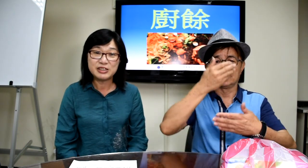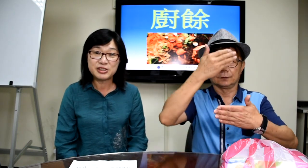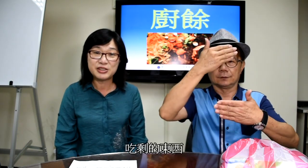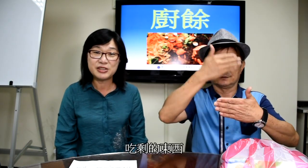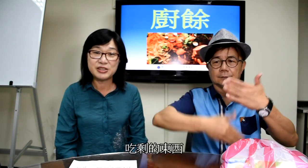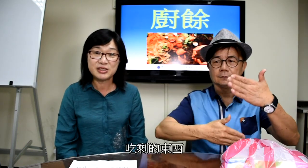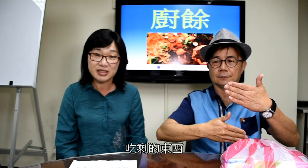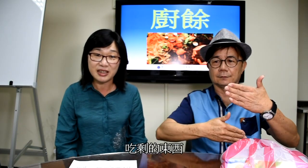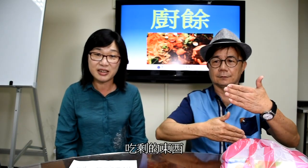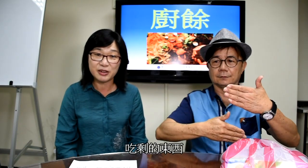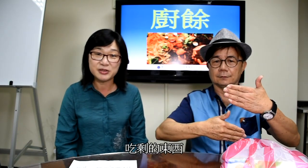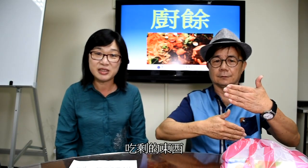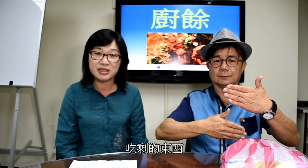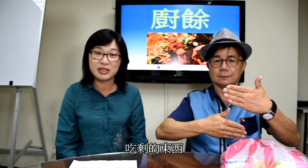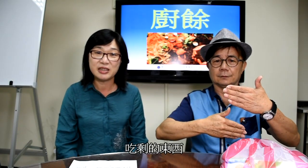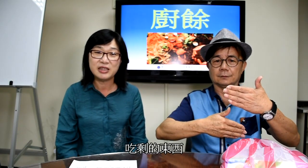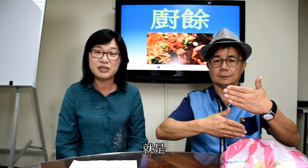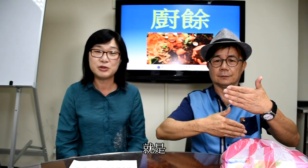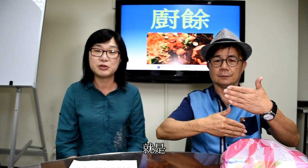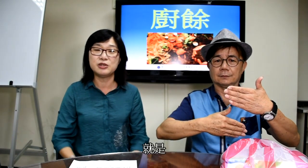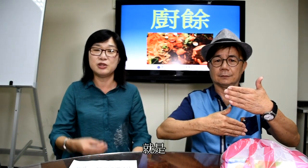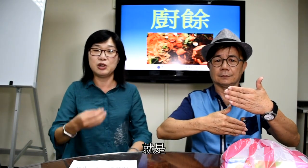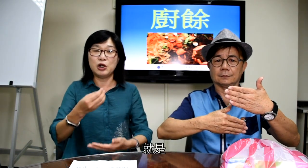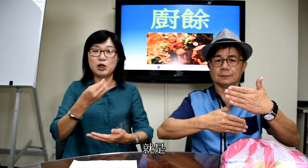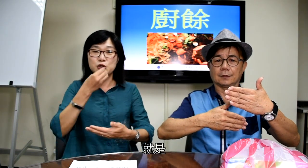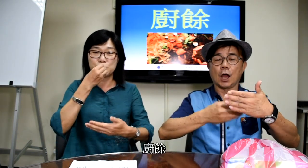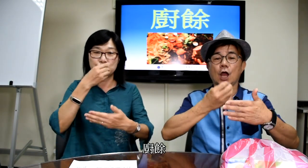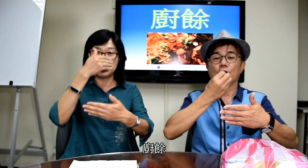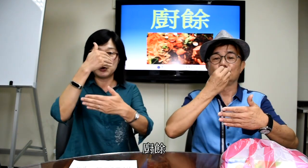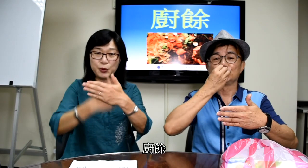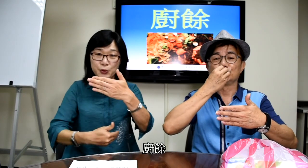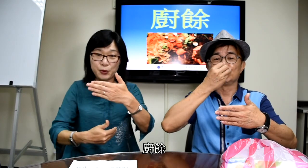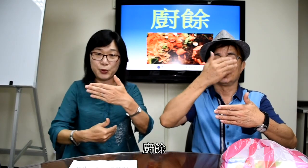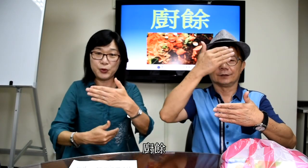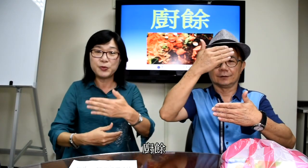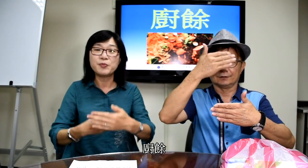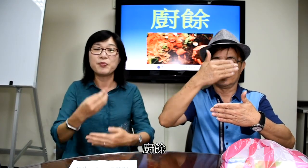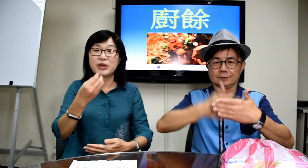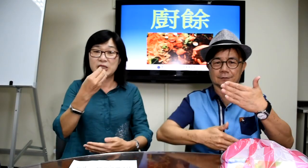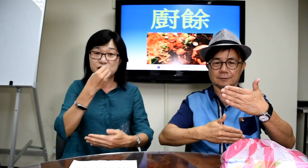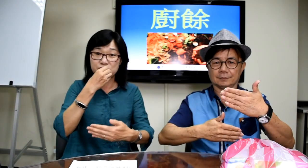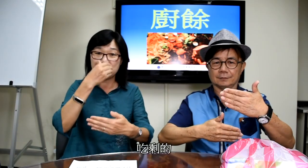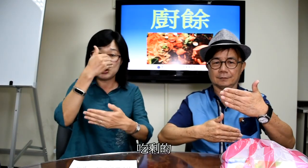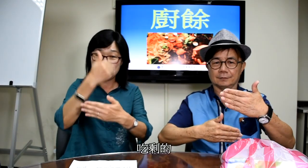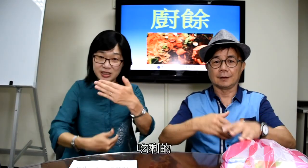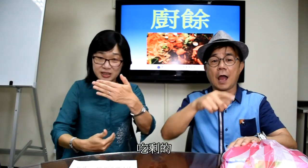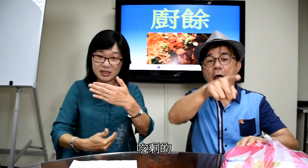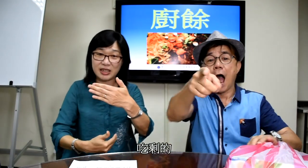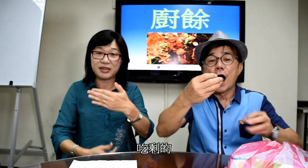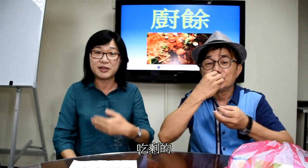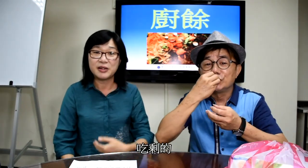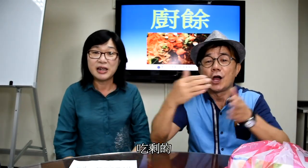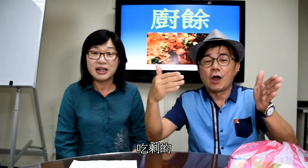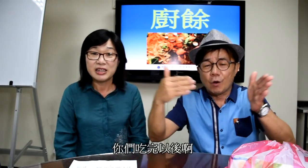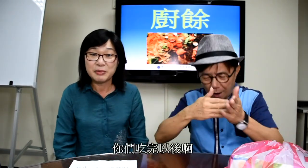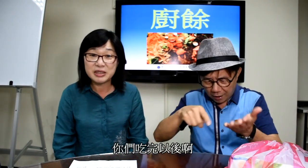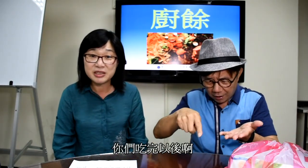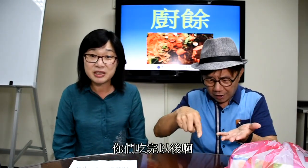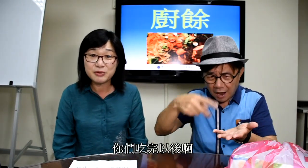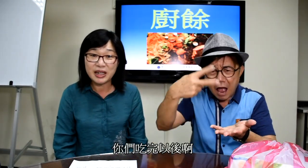吃剩的东西就是厨余。吃剩的，你们吃完以